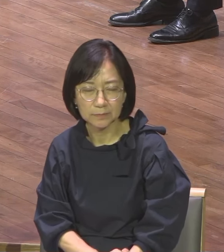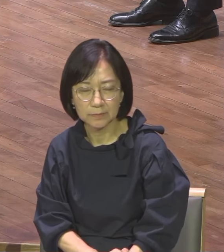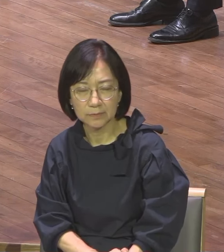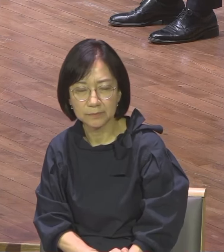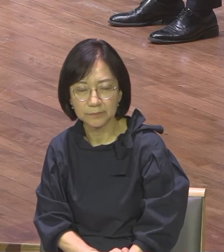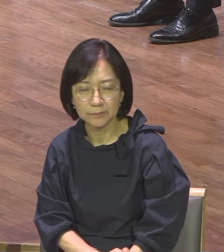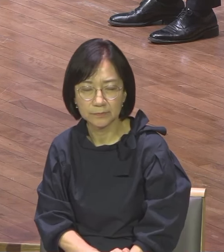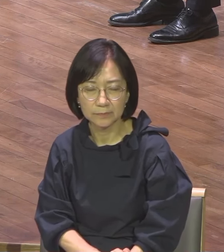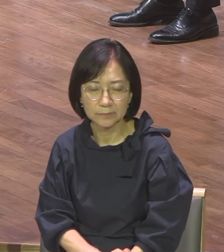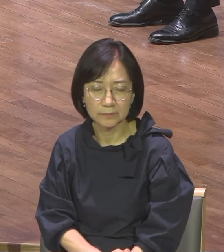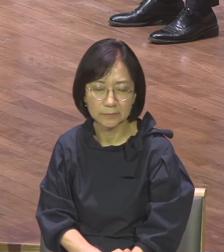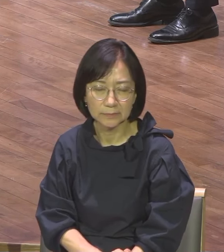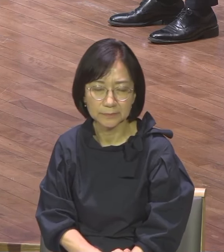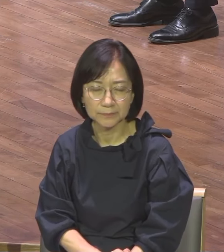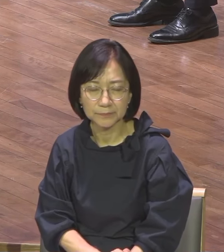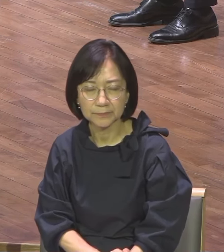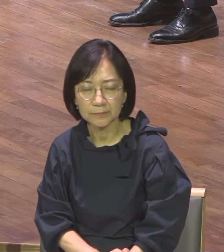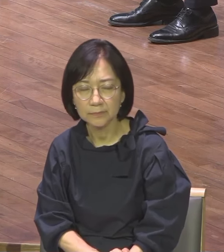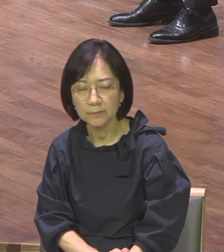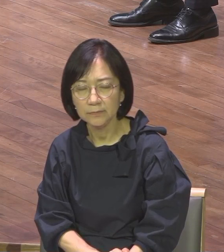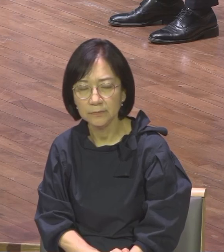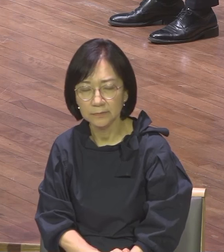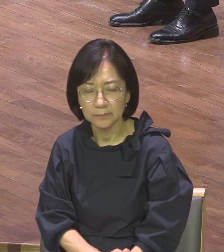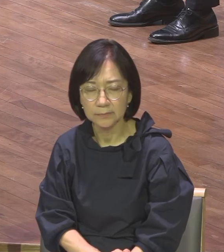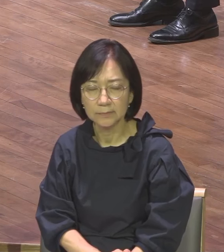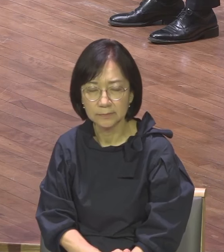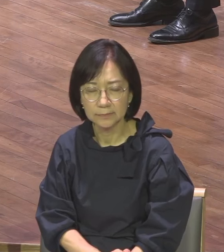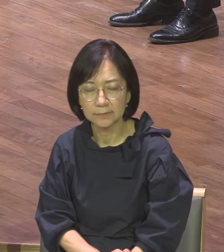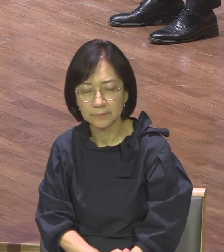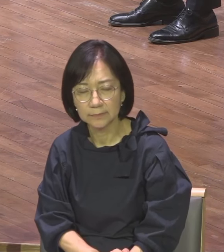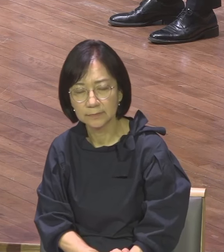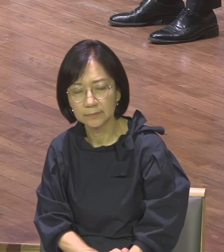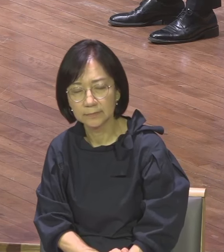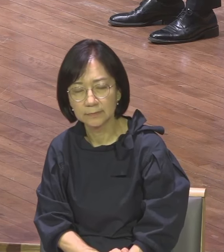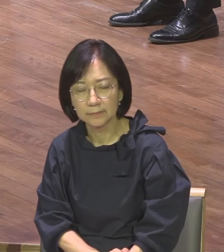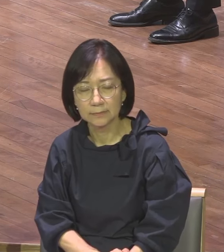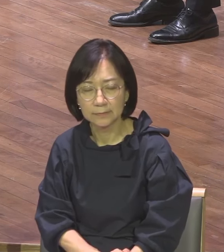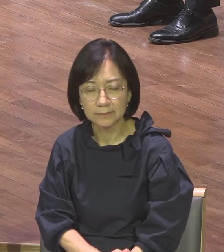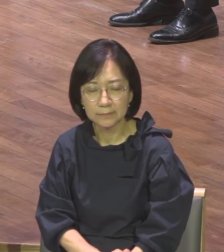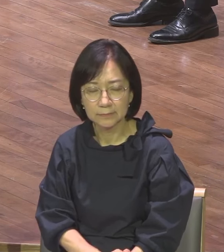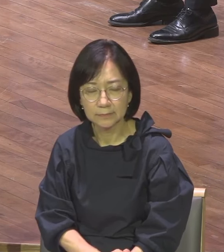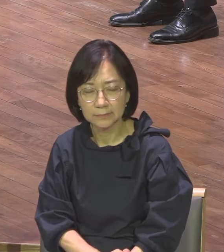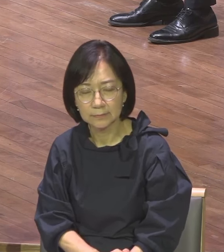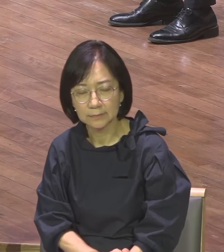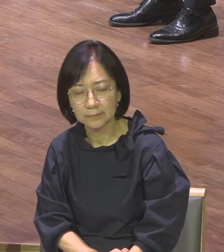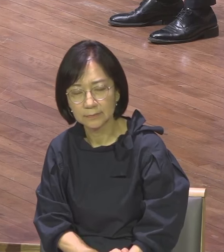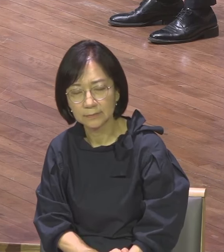Thank you.